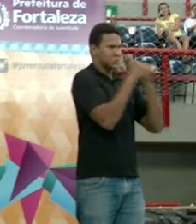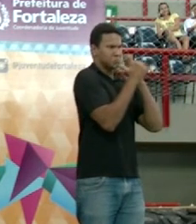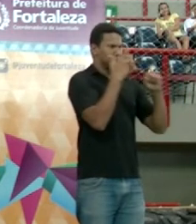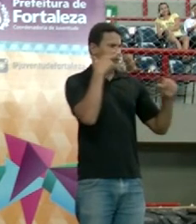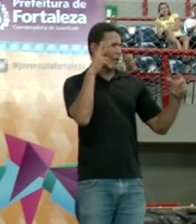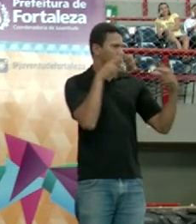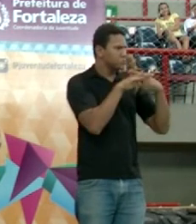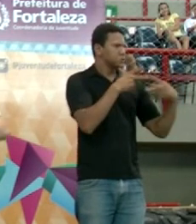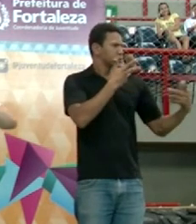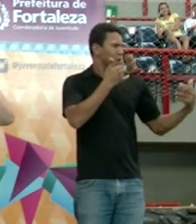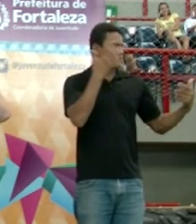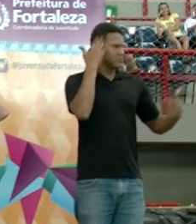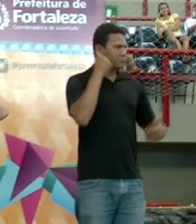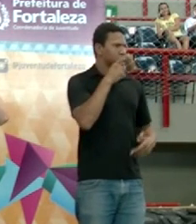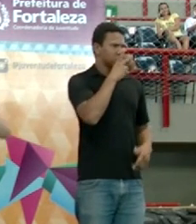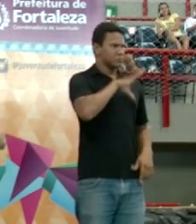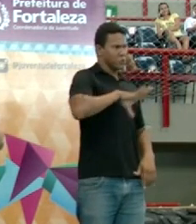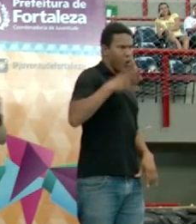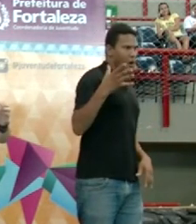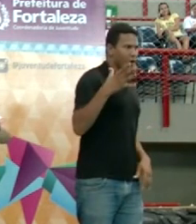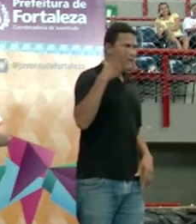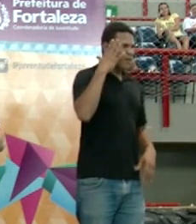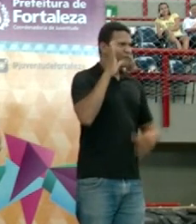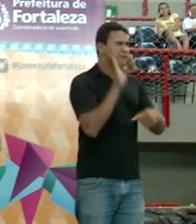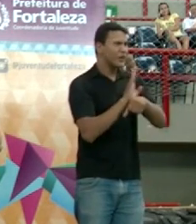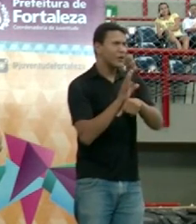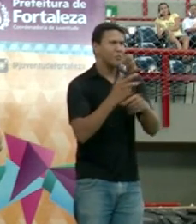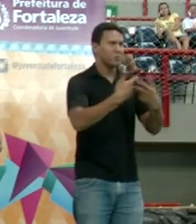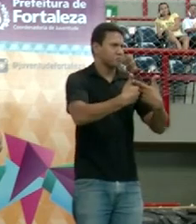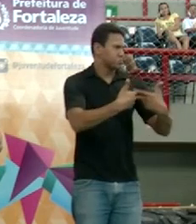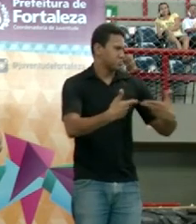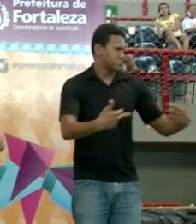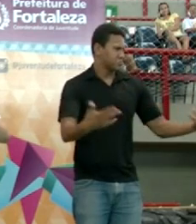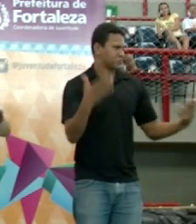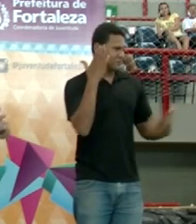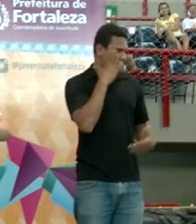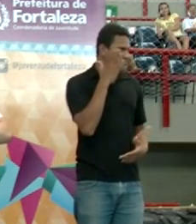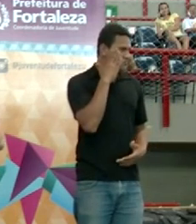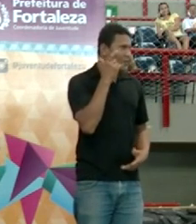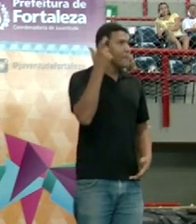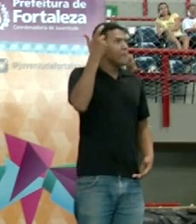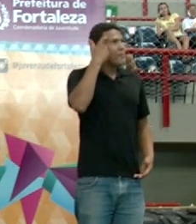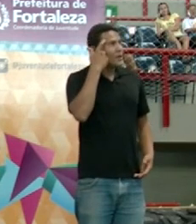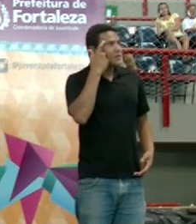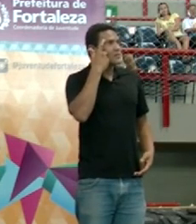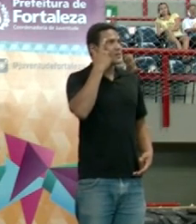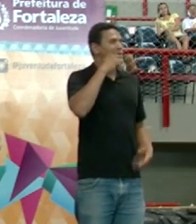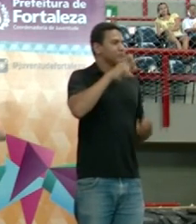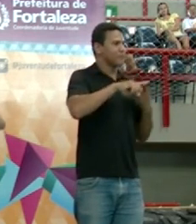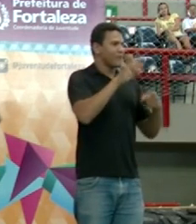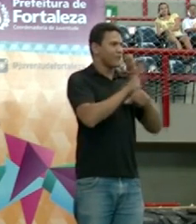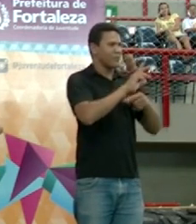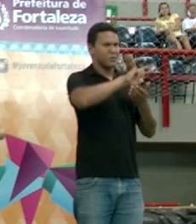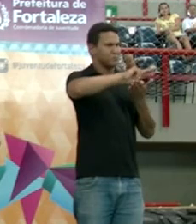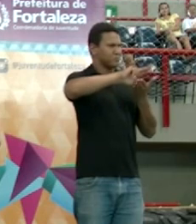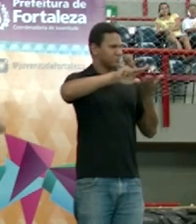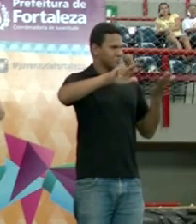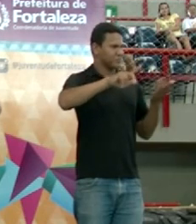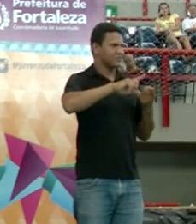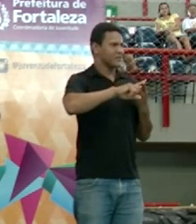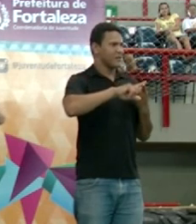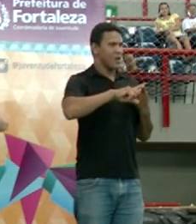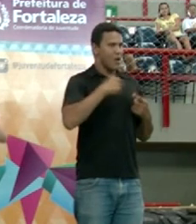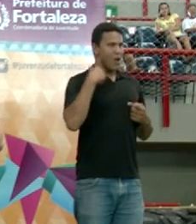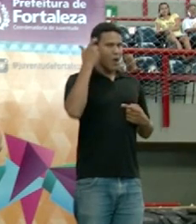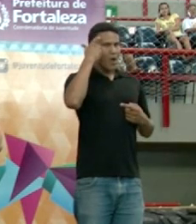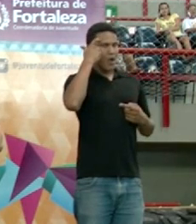bacana que só. Já vem os filmes na sua mente: Lancelote, tá certo? Rei Arthur, tá? Cruzada, já